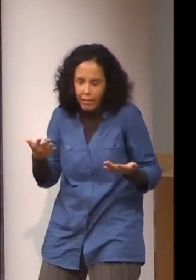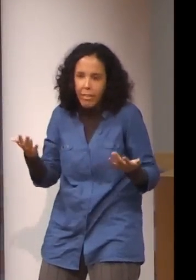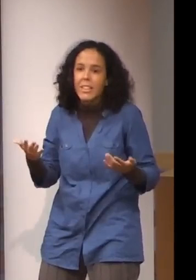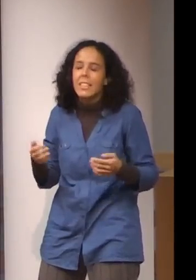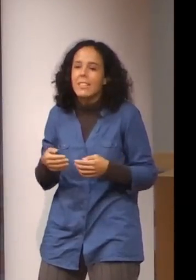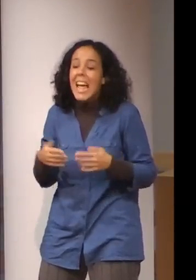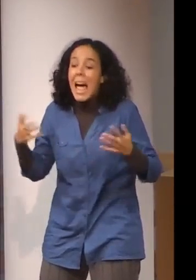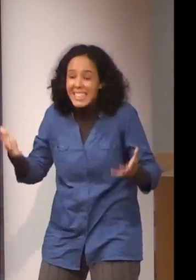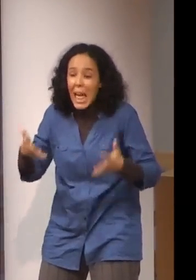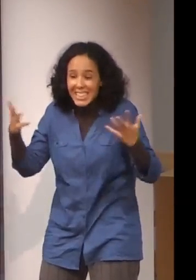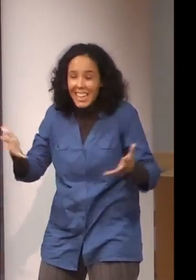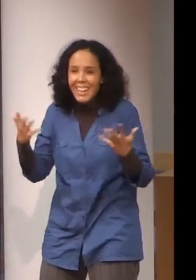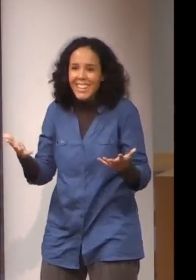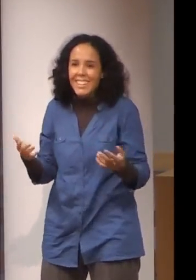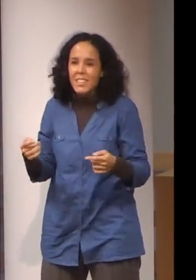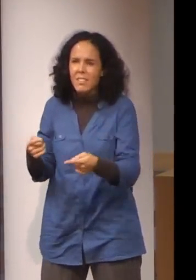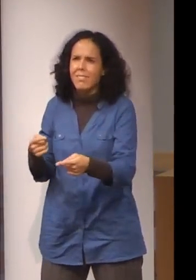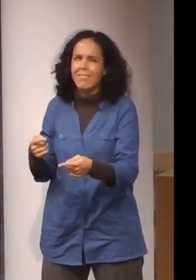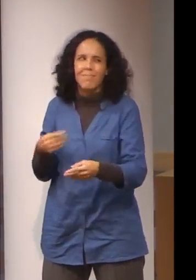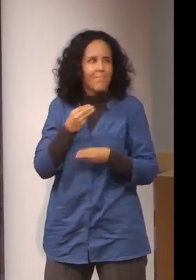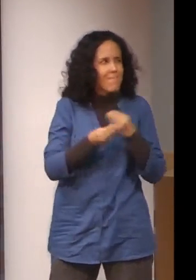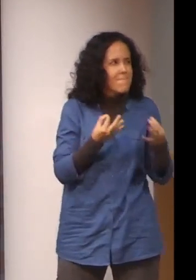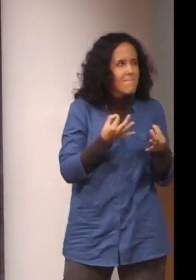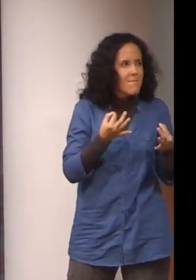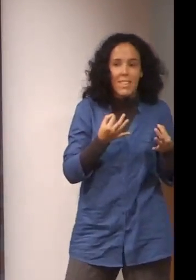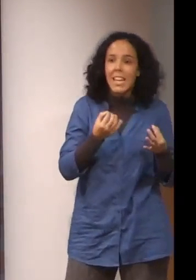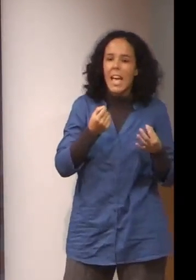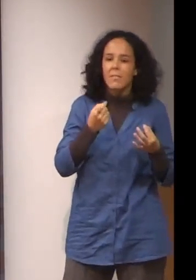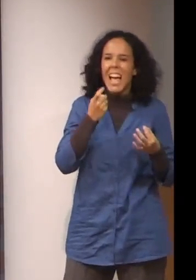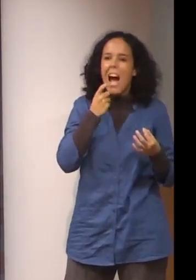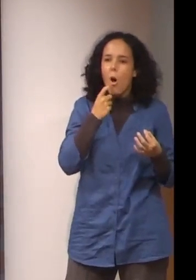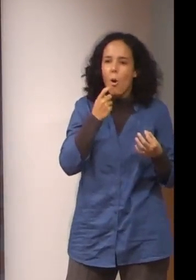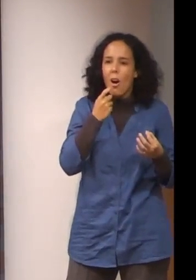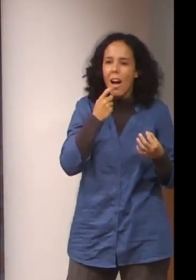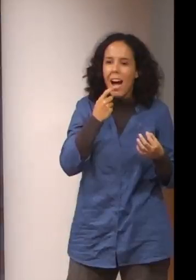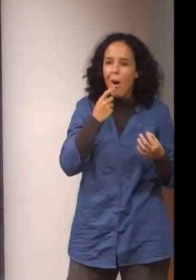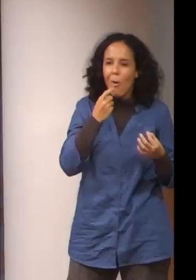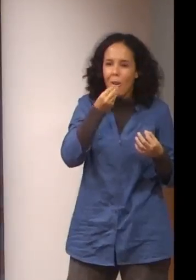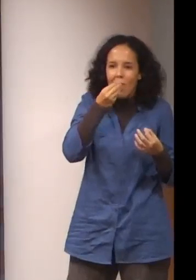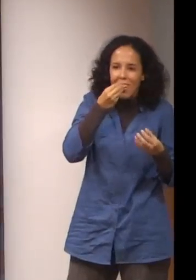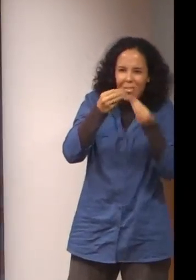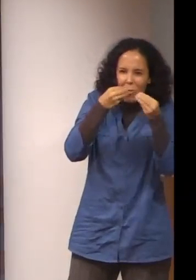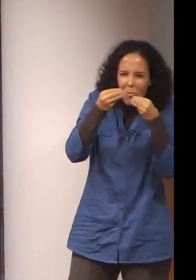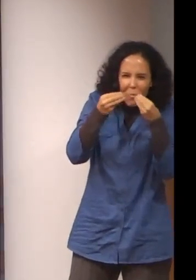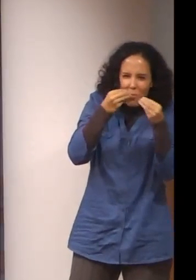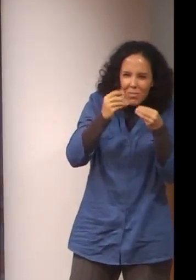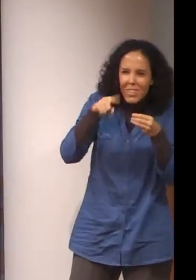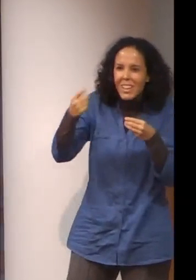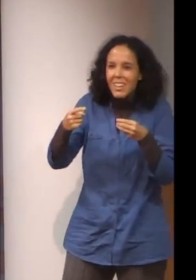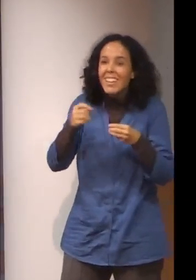sea, porque no quiere, no le apetece, porque realmente no entiende, busca estrategias